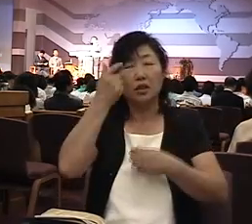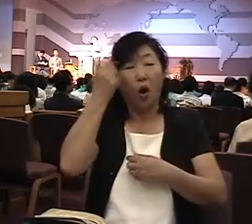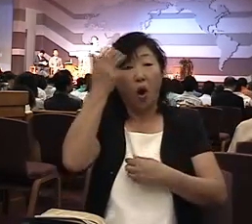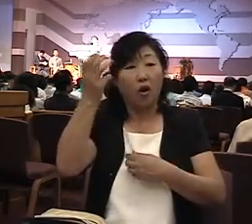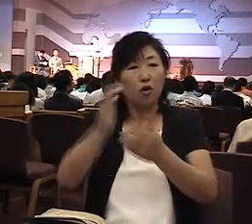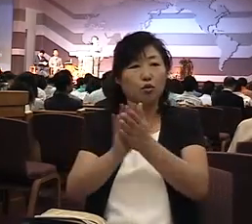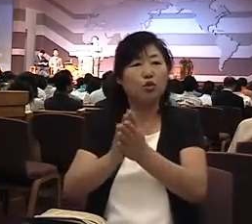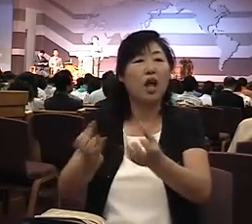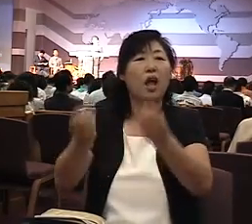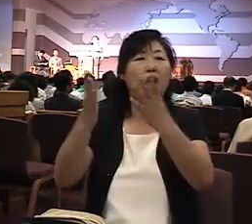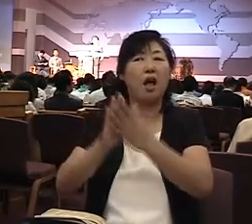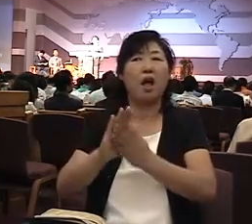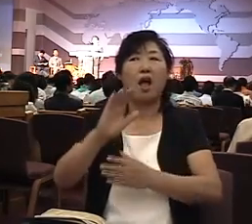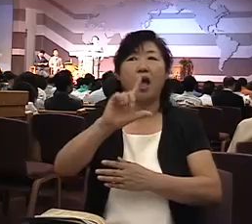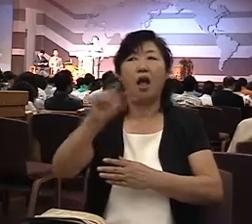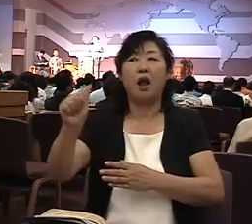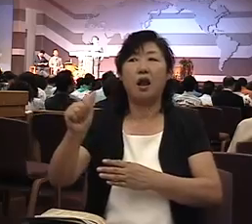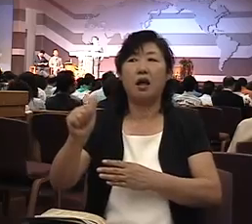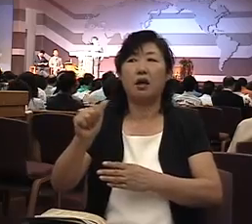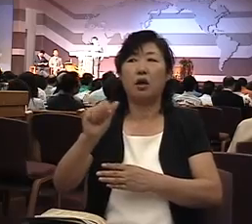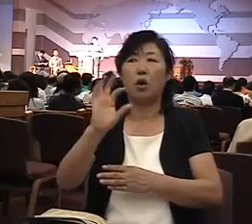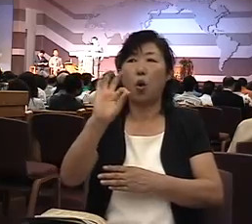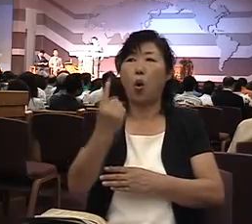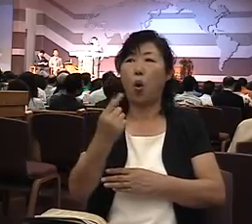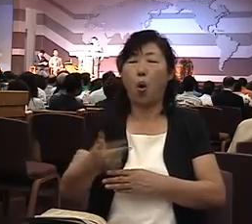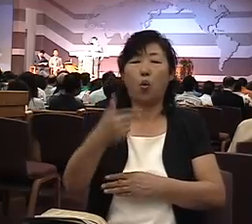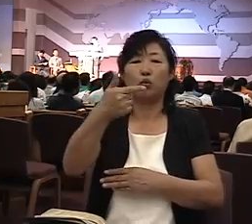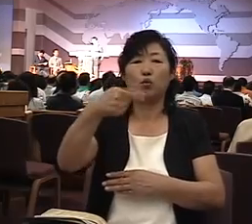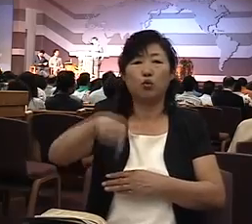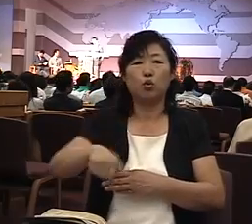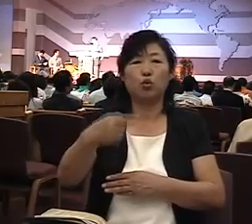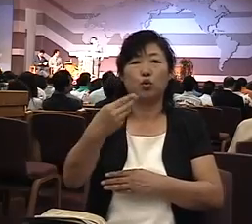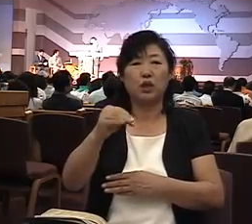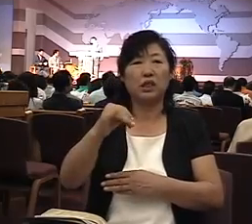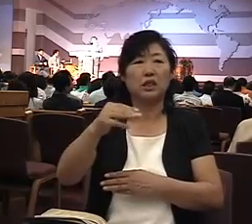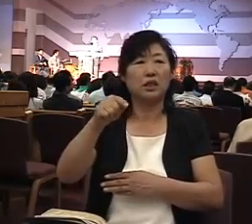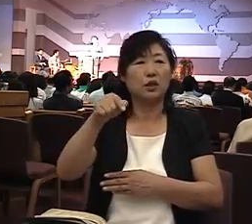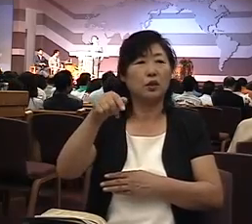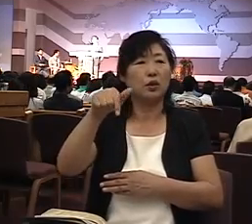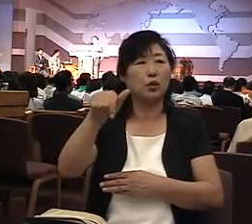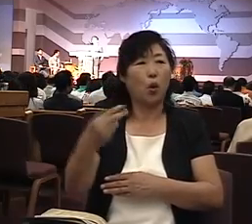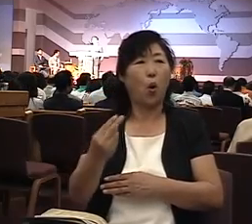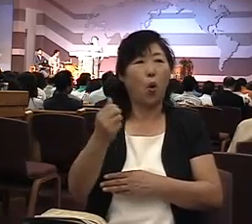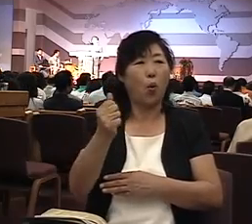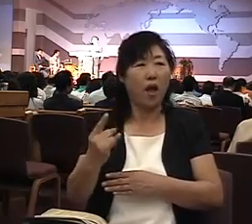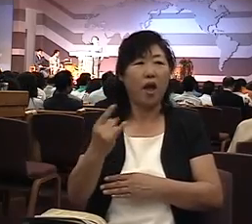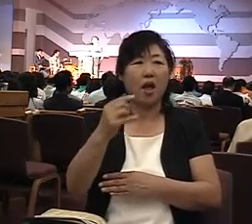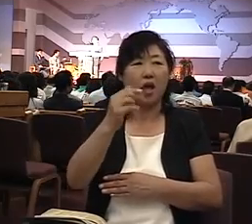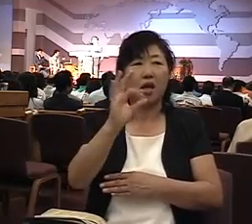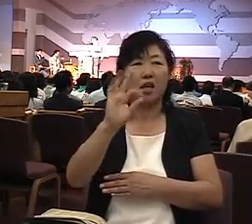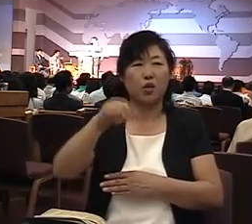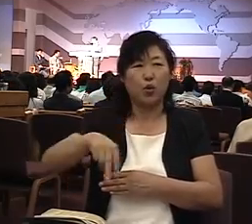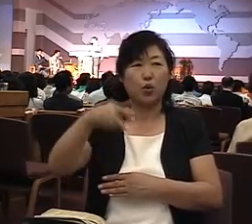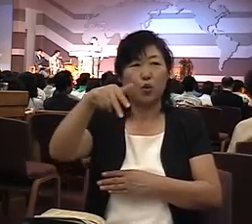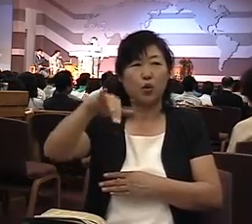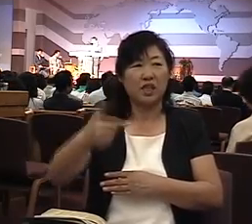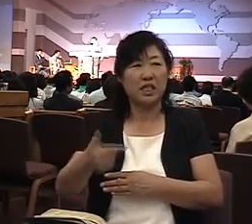LA 온누리교회 수고하시는 담임하시는 유진소 목사님 오셔서 말씀 전해줄 터인데 많이